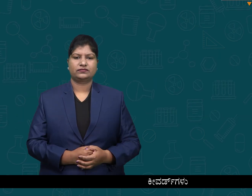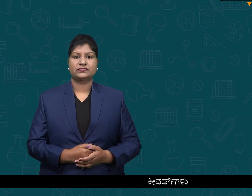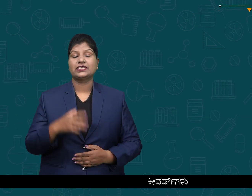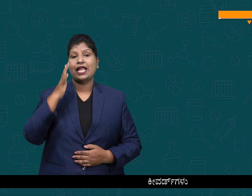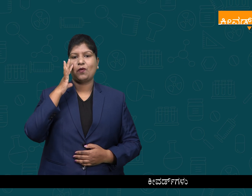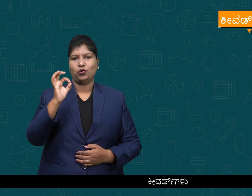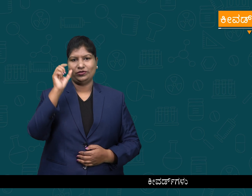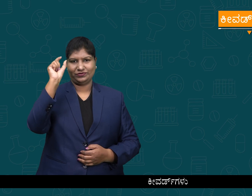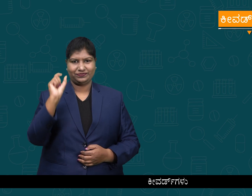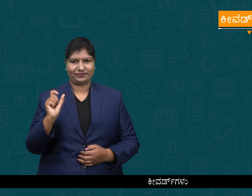ಕೀವರ್ಡ್ಗಳು: